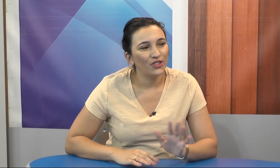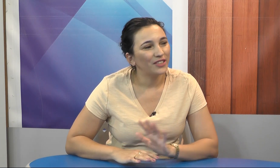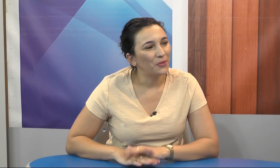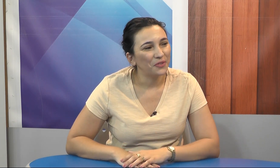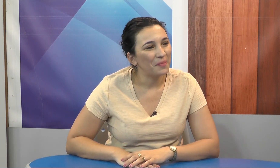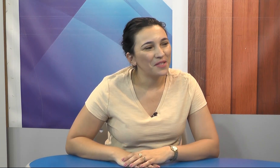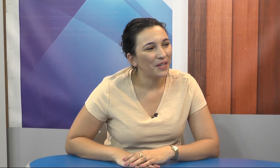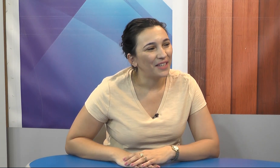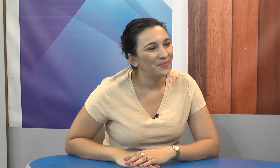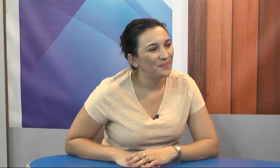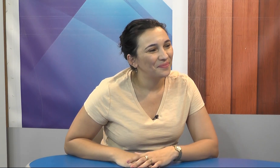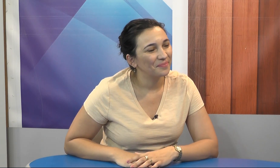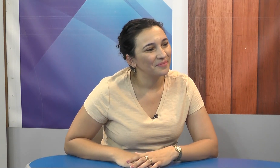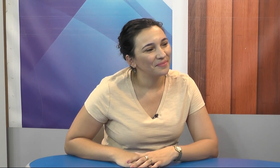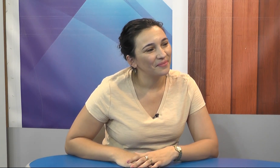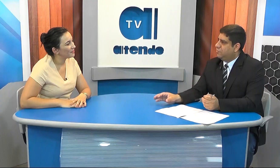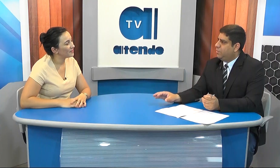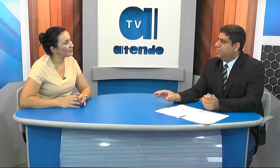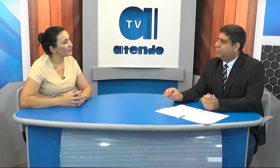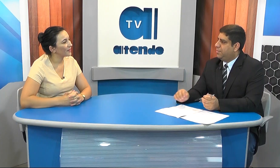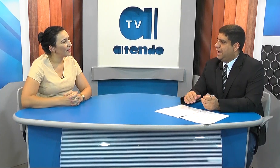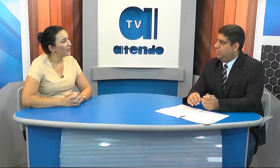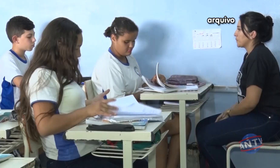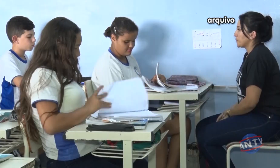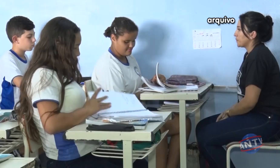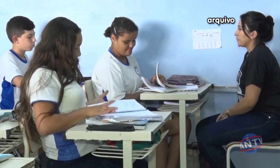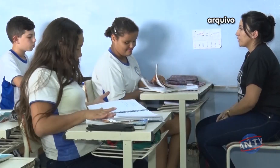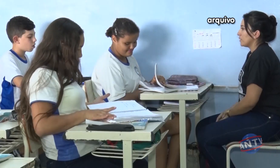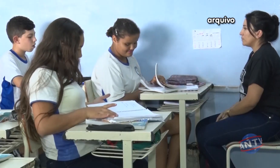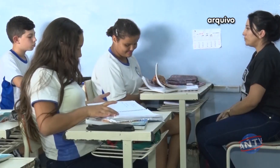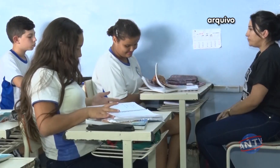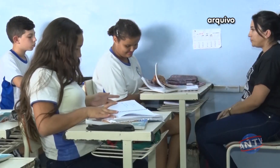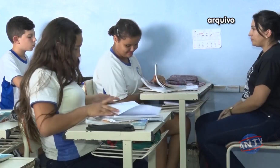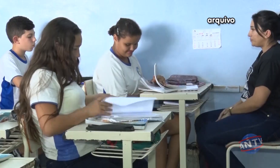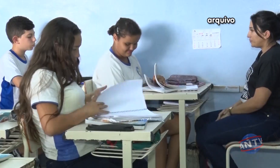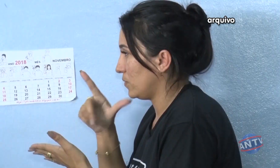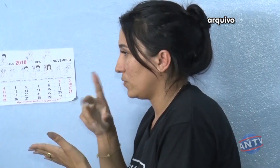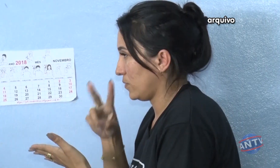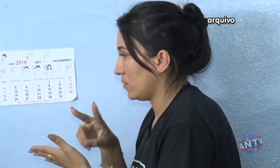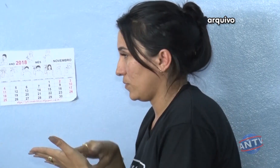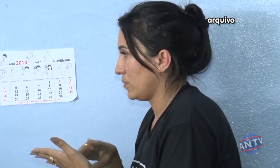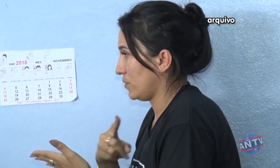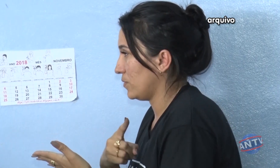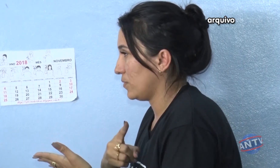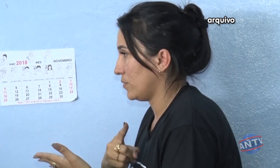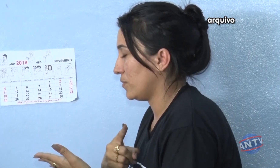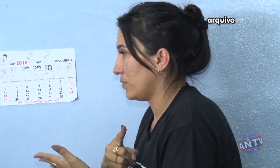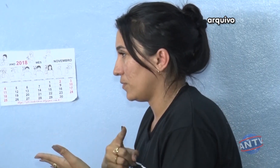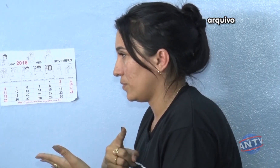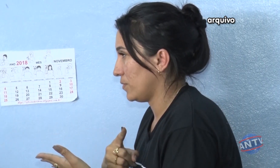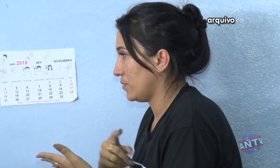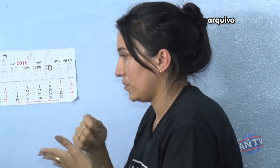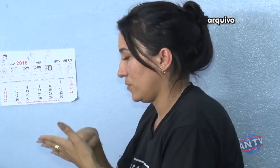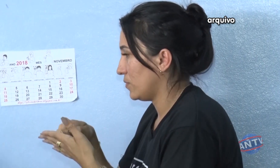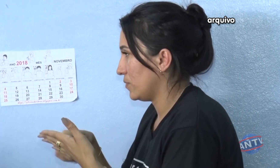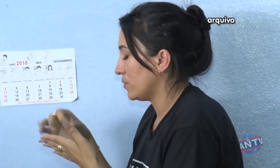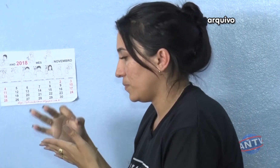então nunca mais parei. Aqui em Andradas, como que é teu trabalho? Eu trabalho na rede estadual, trabalho na escola professor Edmundo Vieira à